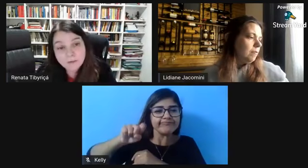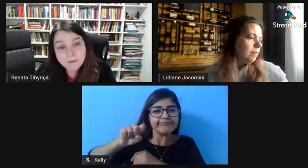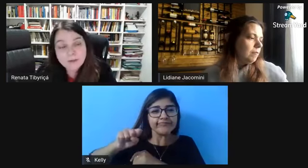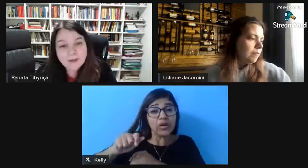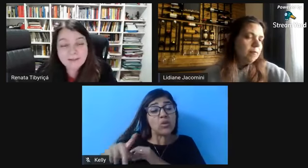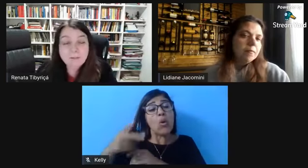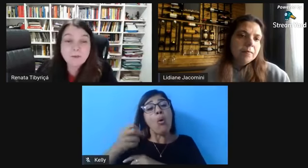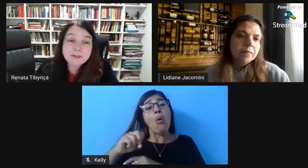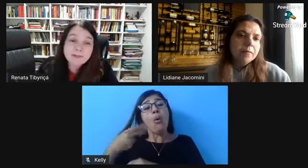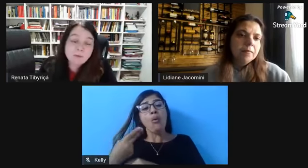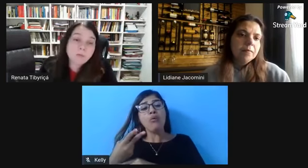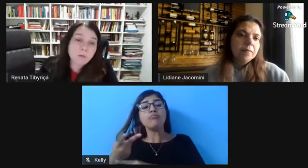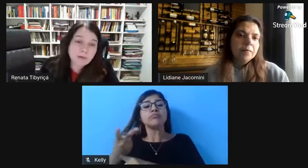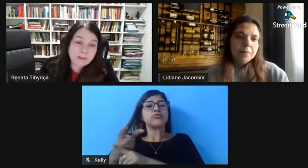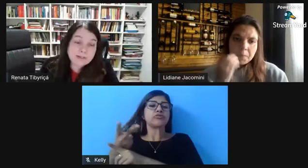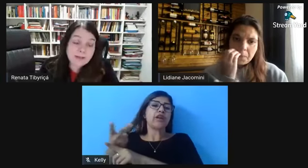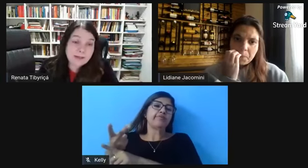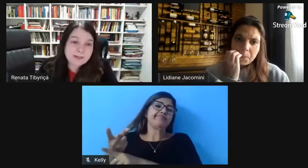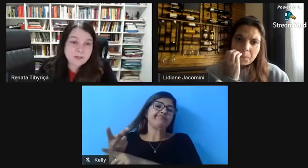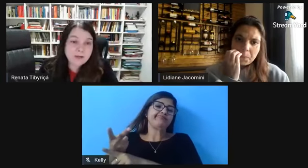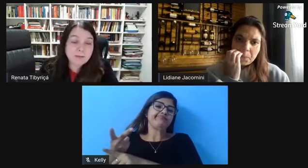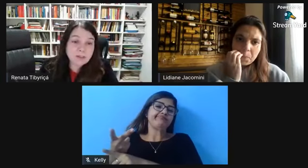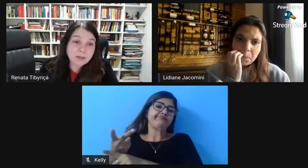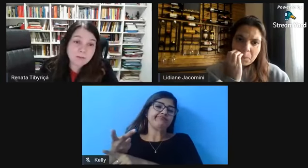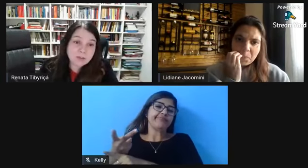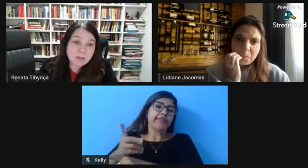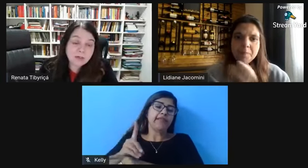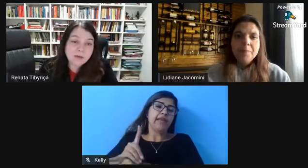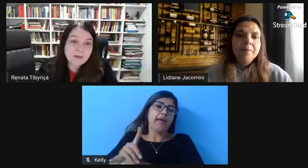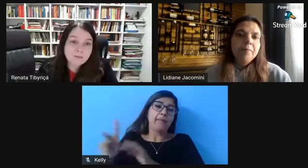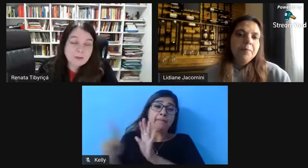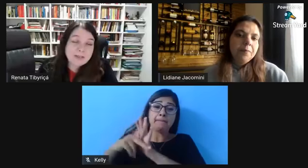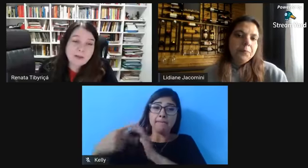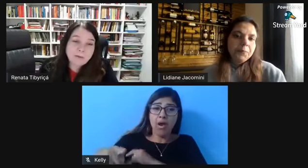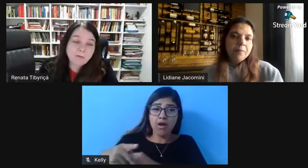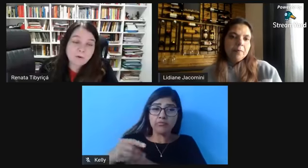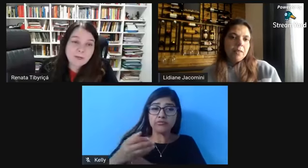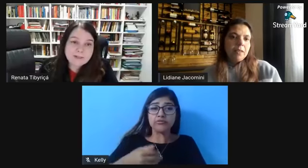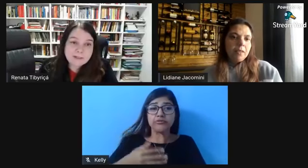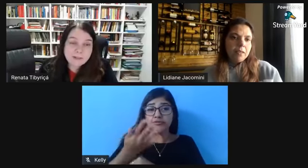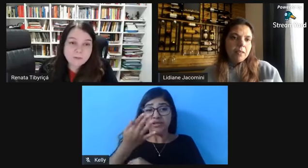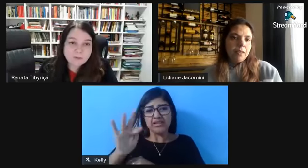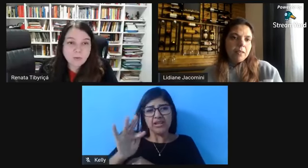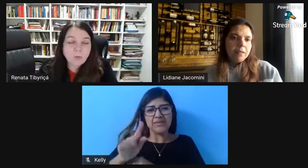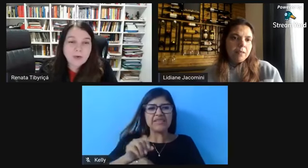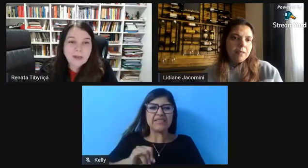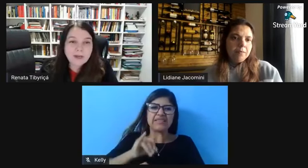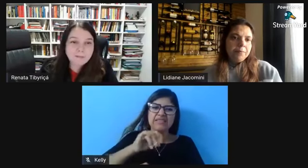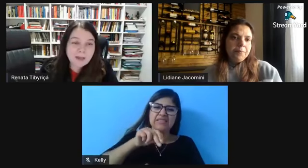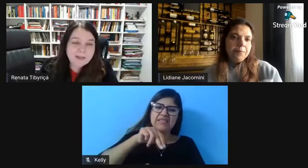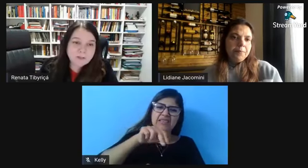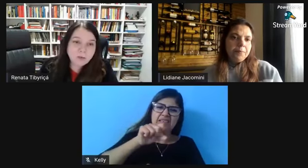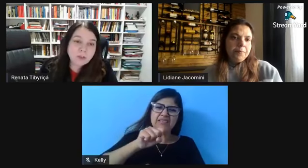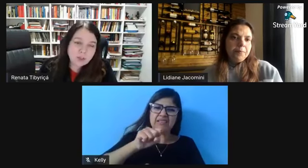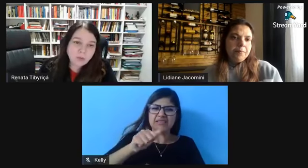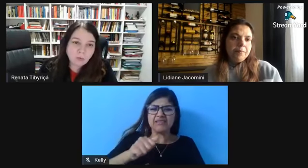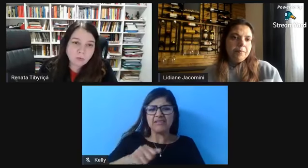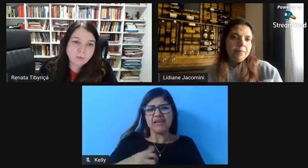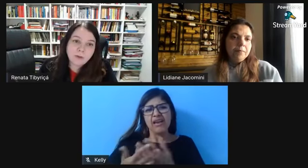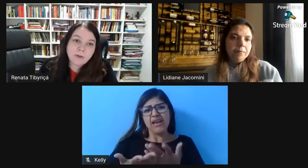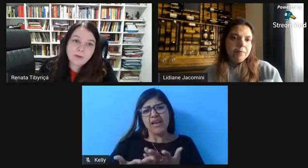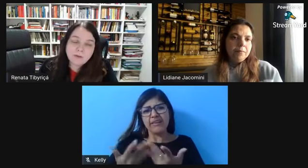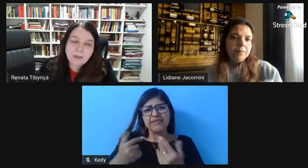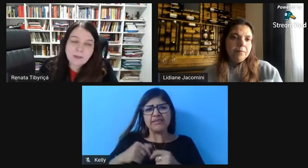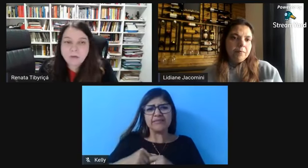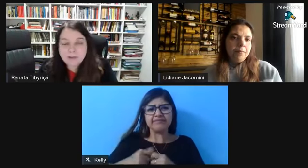da União. Até porque, se for procurar o INSS, de repente, realmente, podem dar uma informação com um olhar mais do